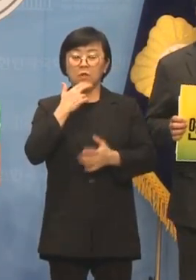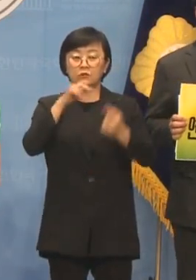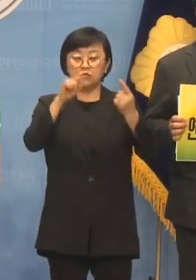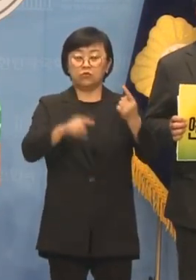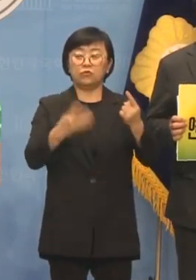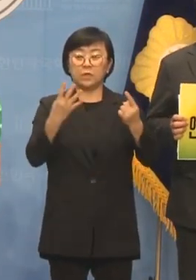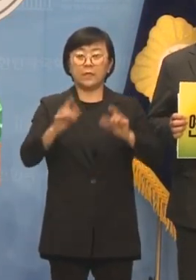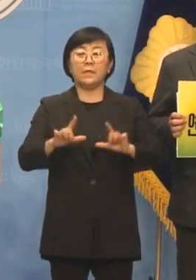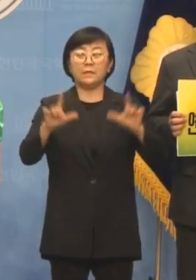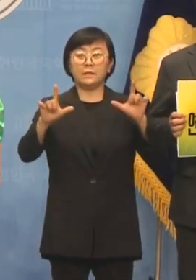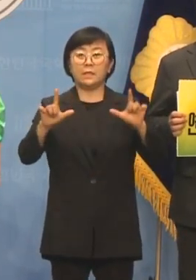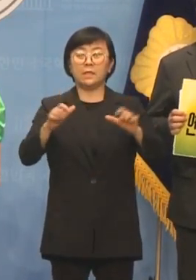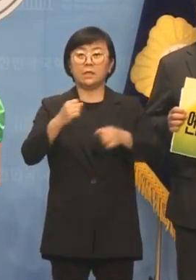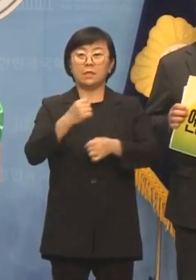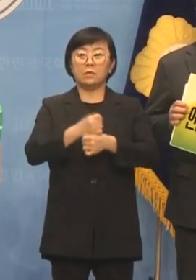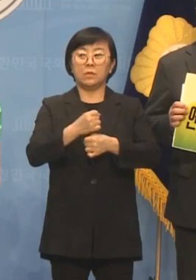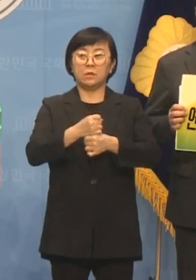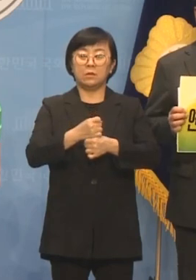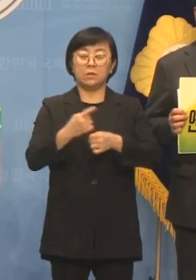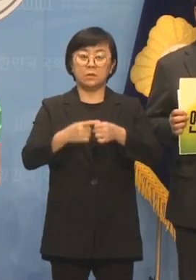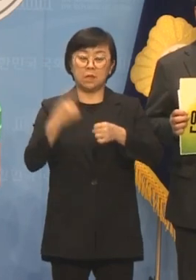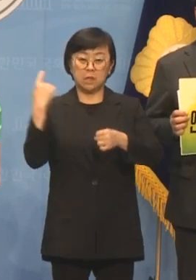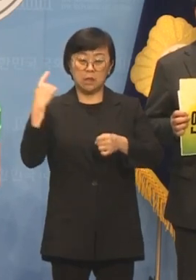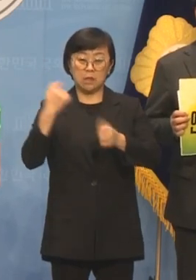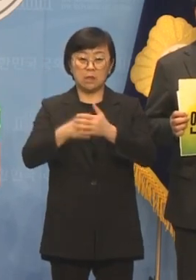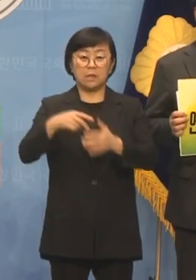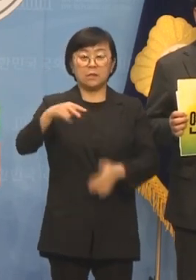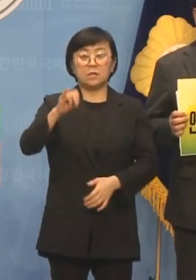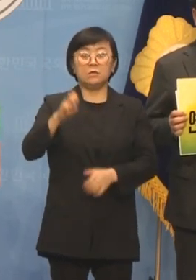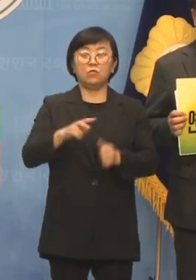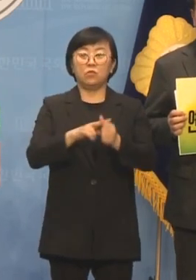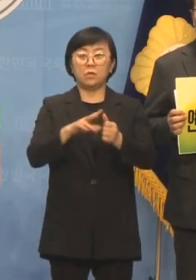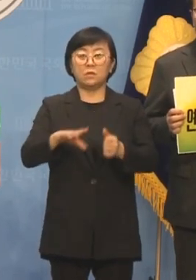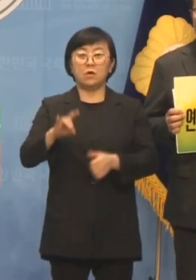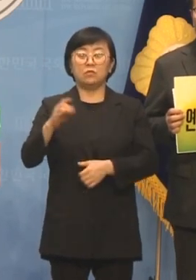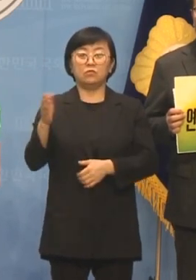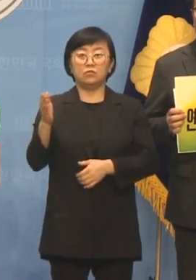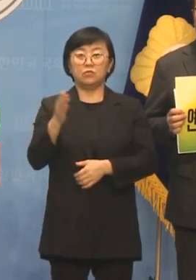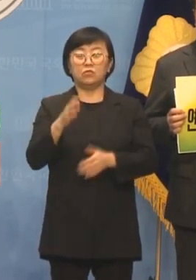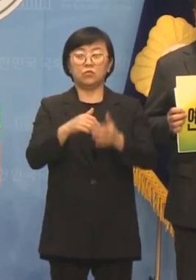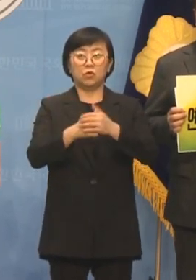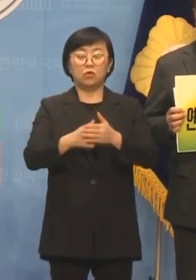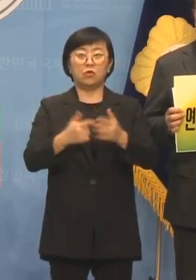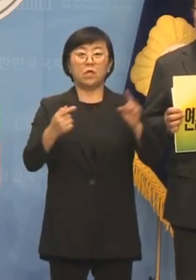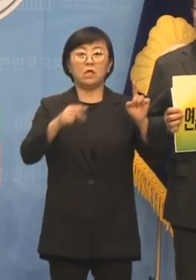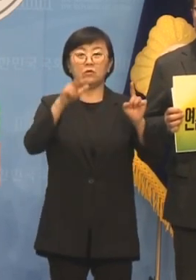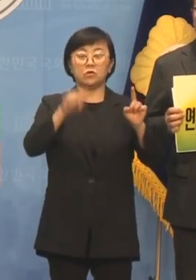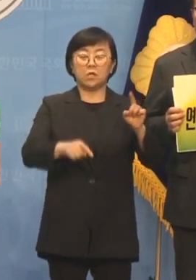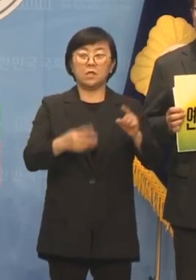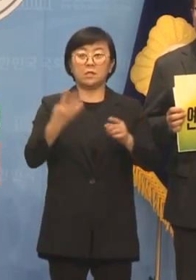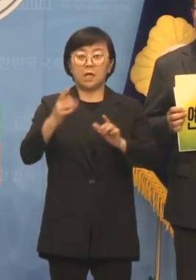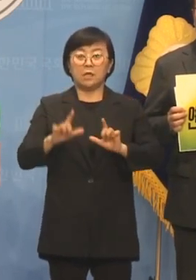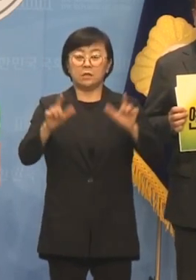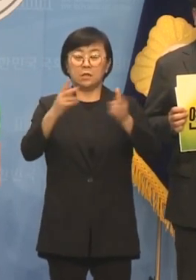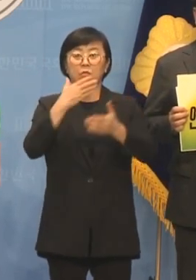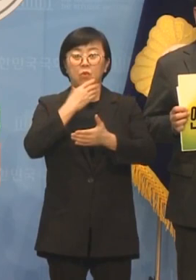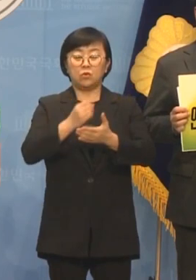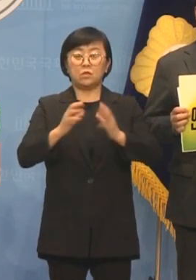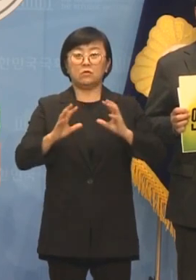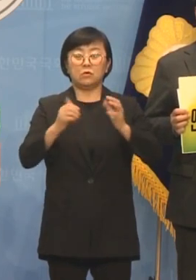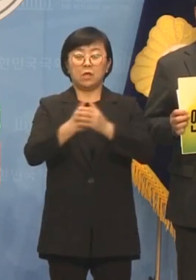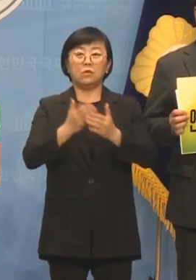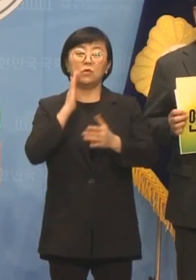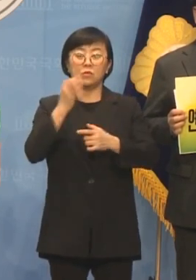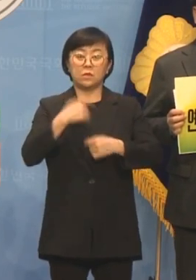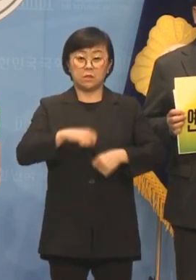나아가겠습니다 작년 대선 심상정 후보가 처음으로 제안했던 주 4일제 복지 국가는 녹색